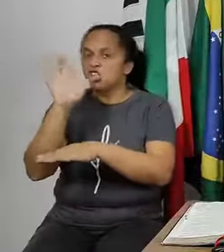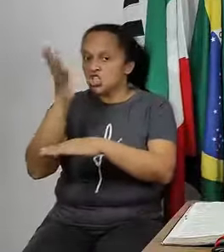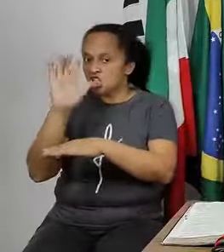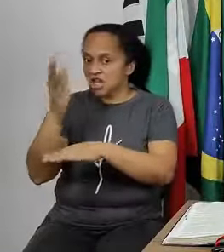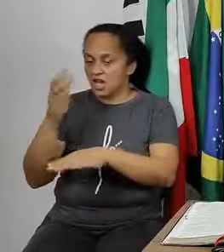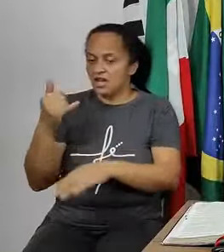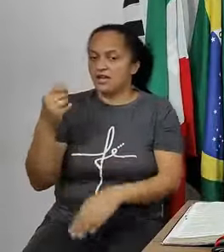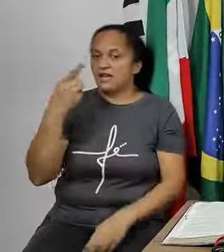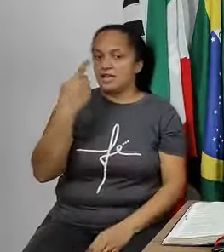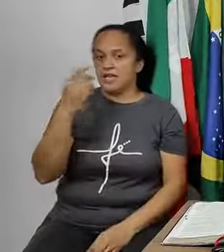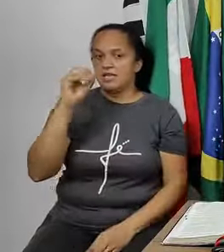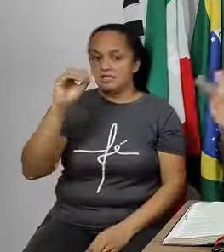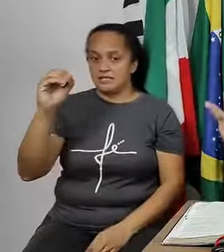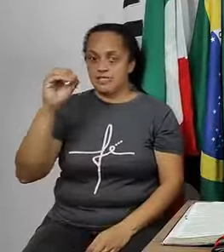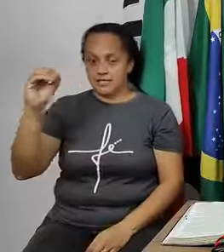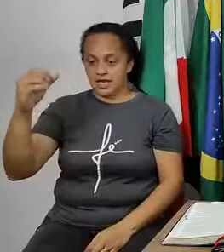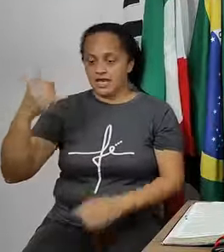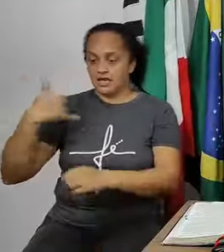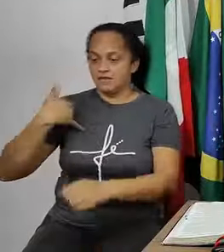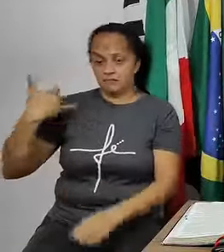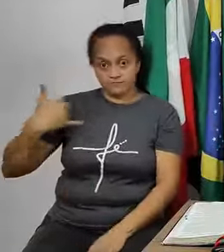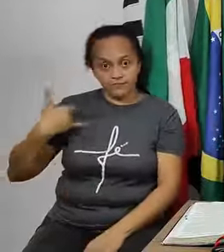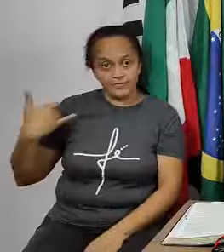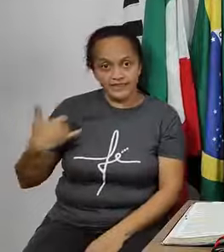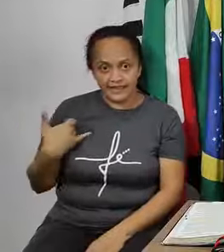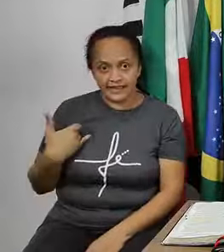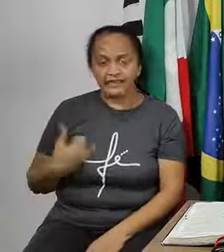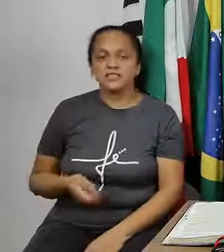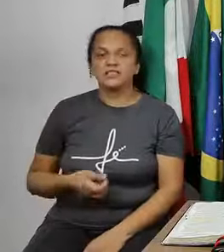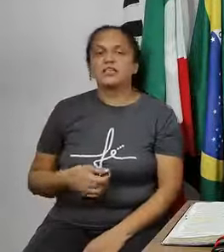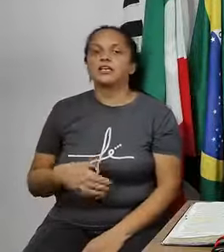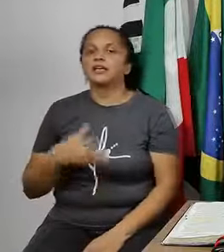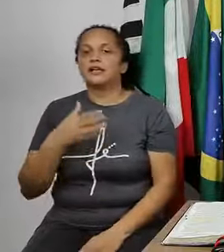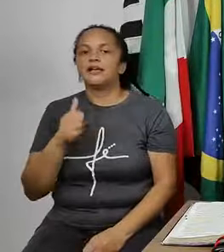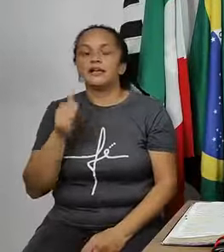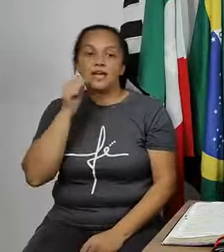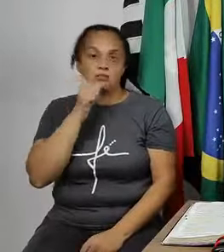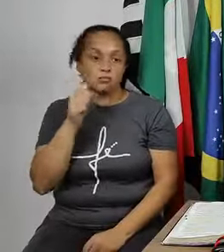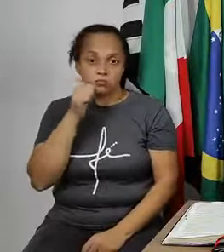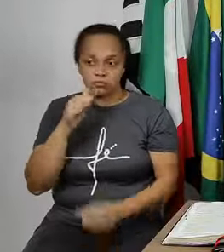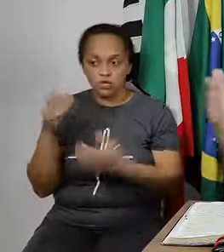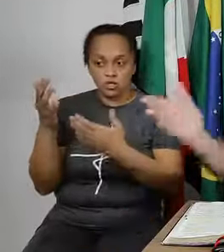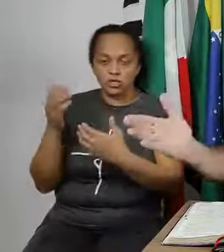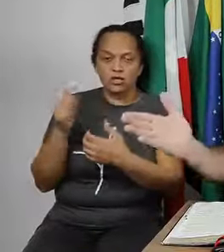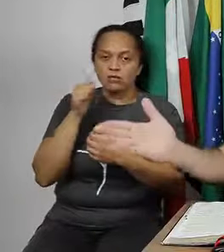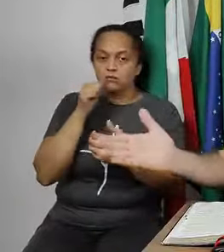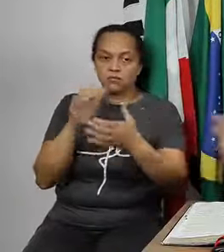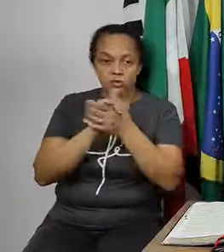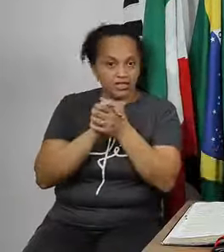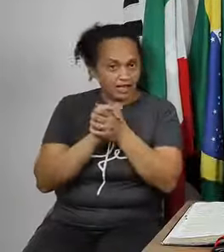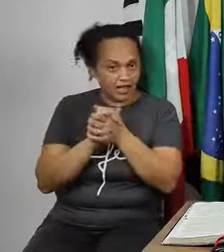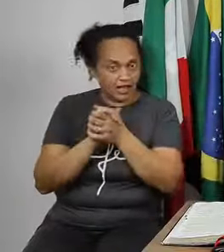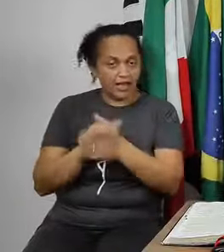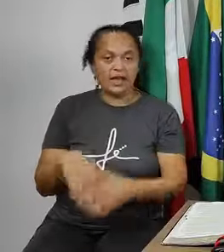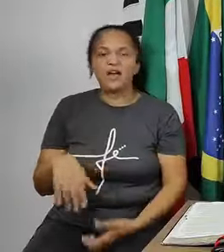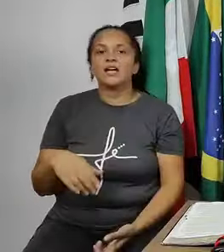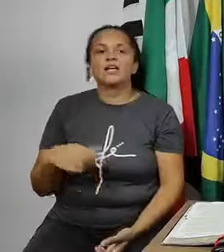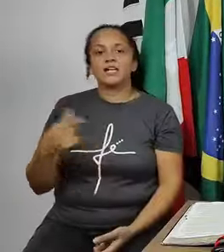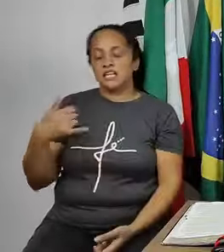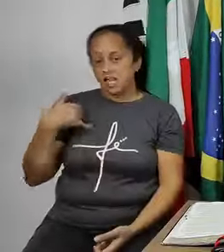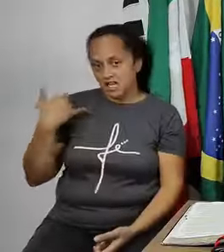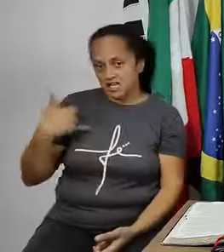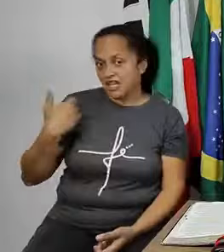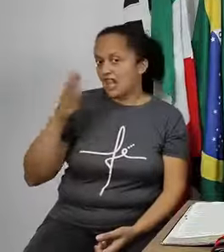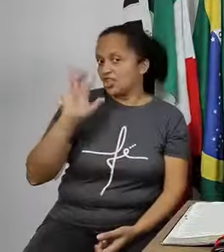90 anos, né? Além da idade, ela era estéril. Quando jovem, Sara não pôde dar um filho a